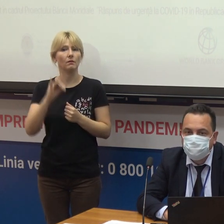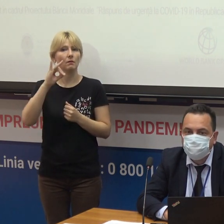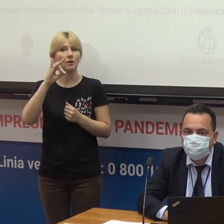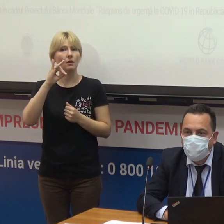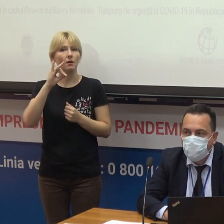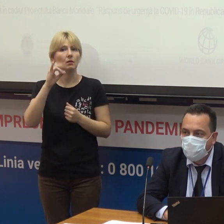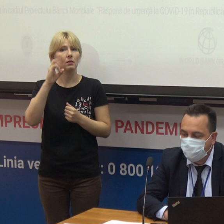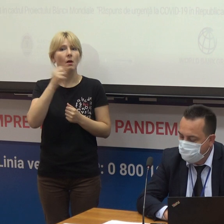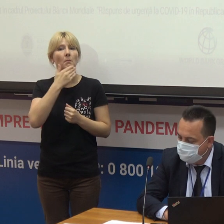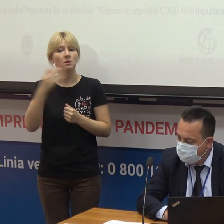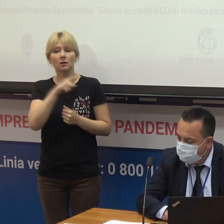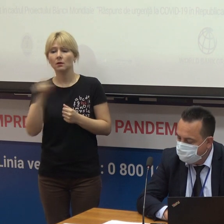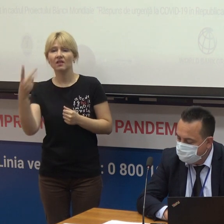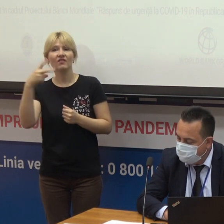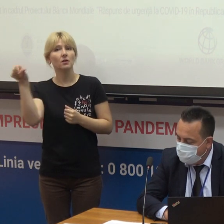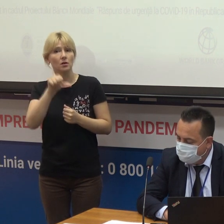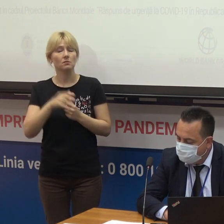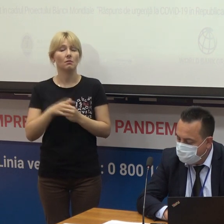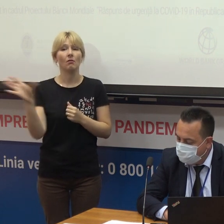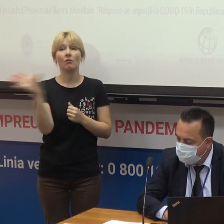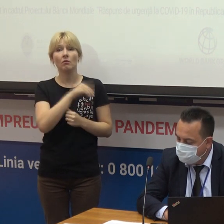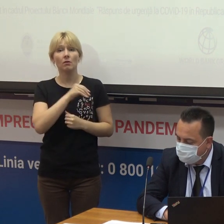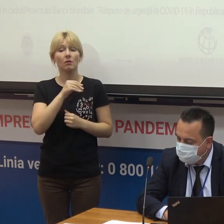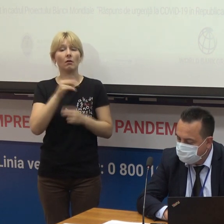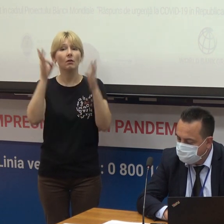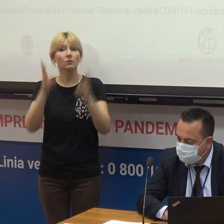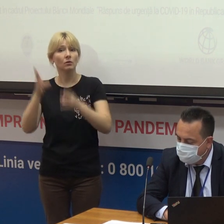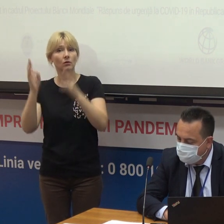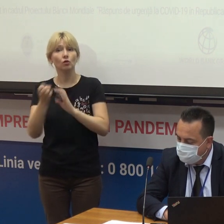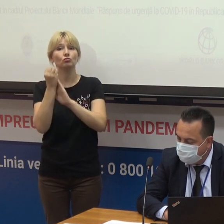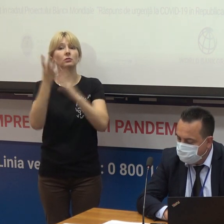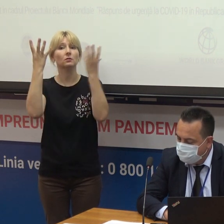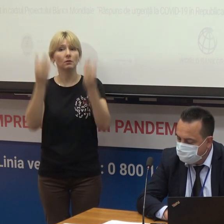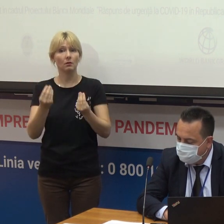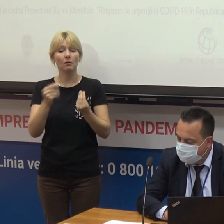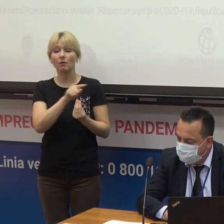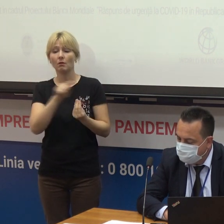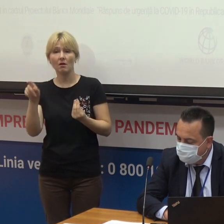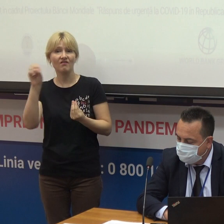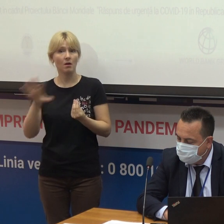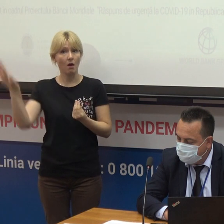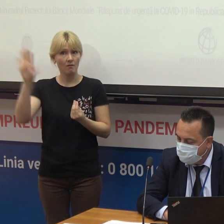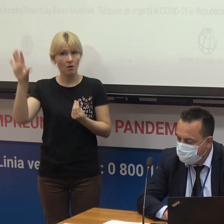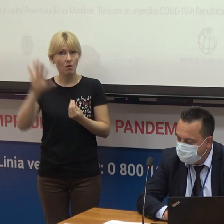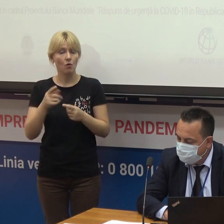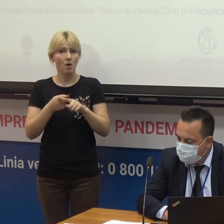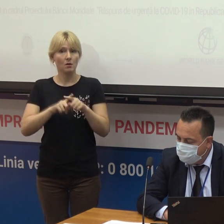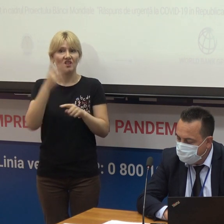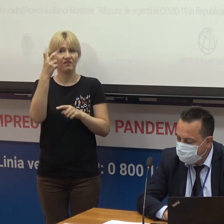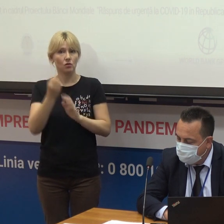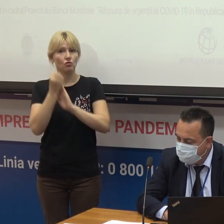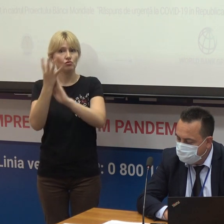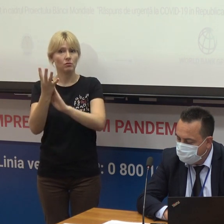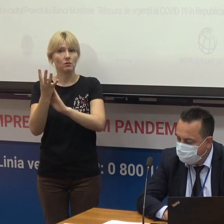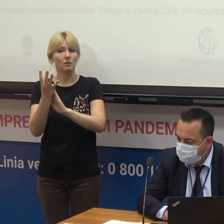pentru ultimele două săptămâni. Rata de incidență pentru ultimele 14 zile pentru continentul european constituie